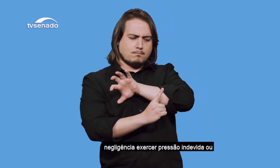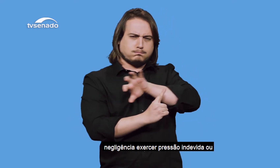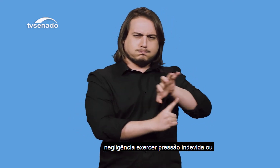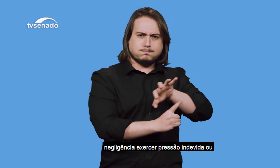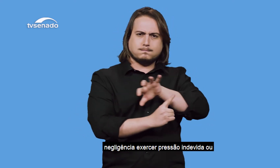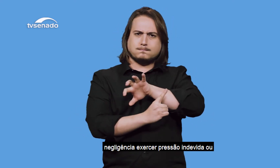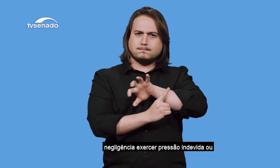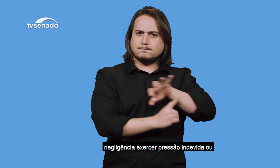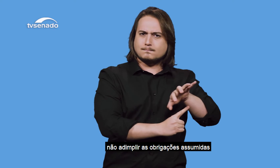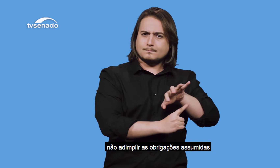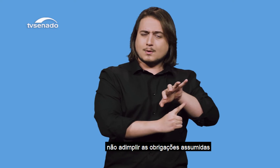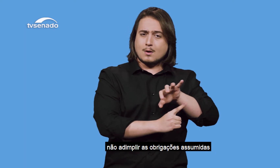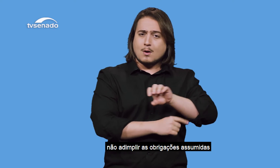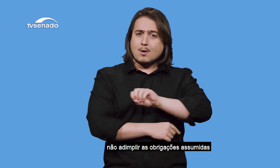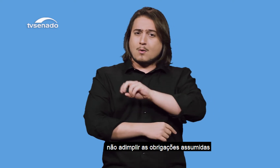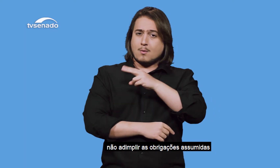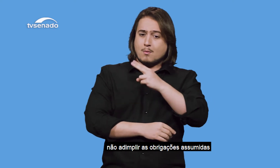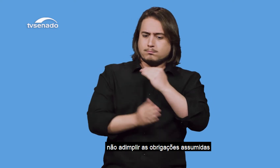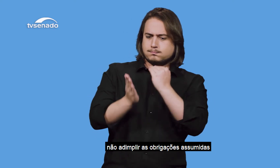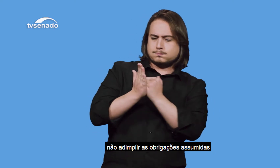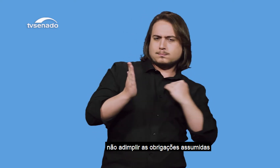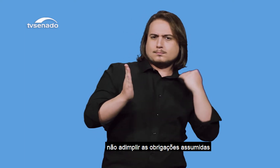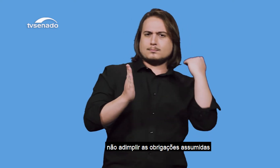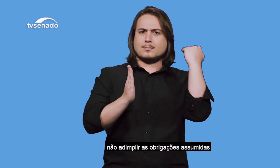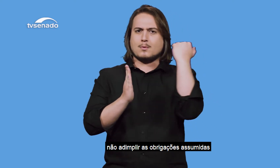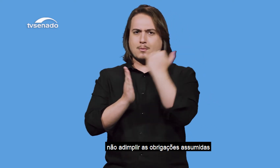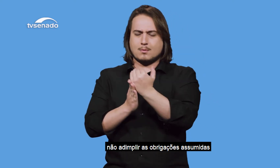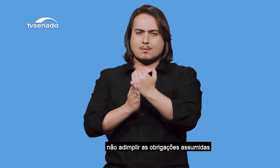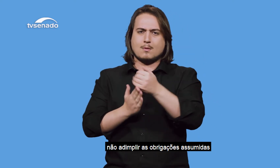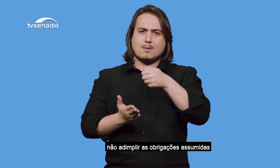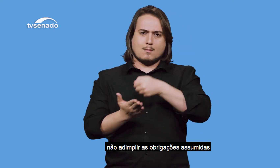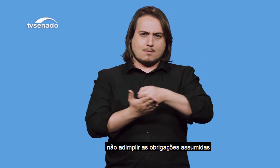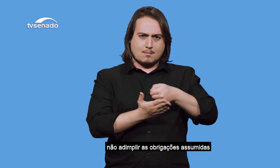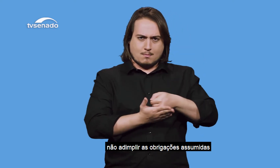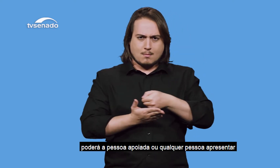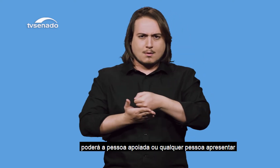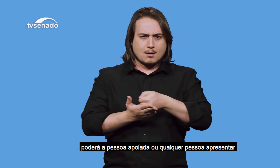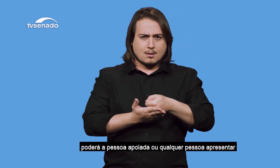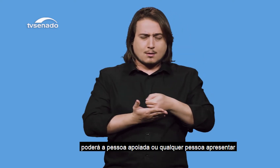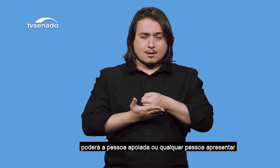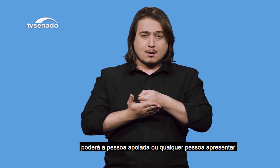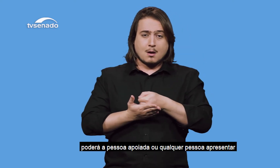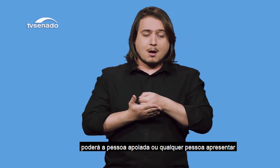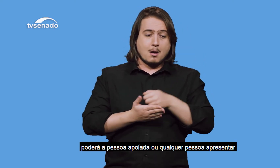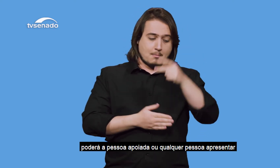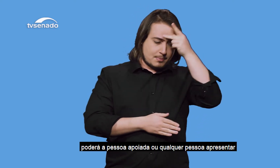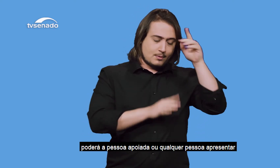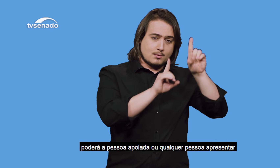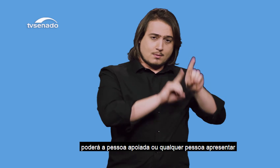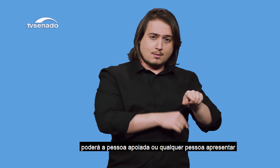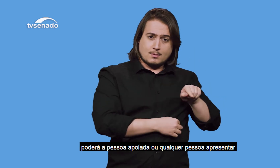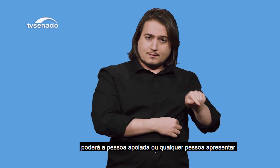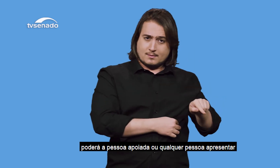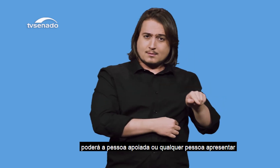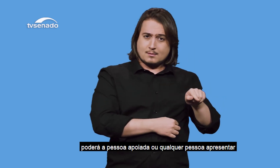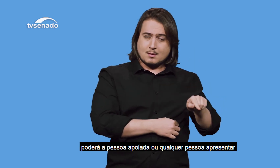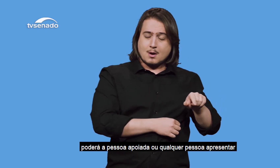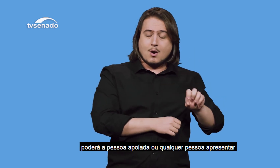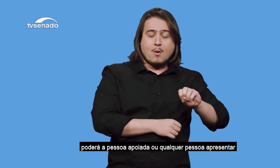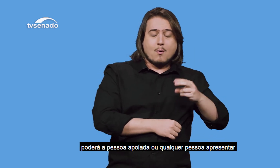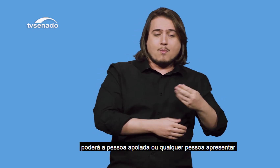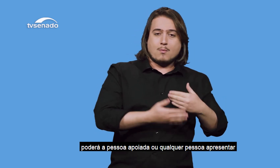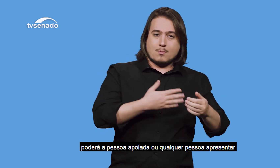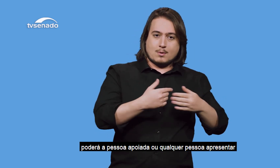indevida ou não adimplir as obrigações assumidas poderá a pessoa apoiada ou qualquer